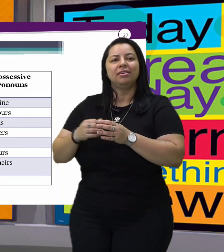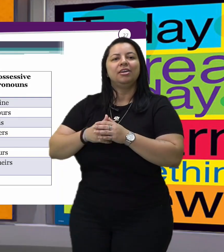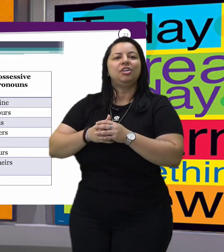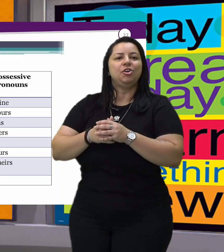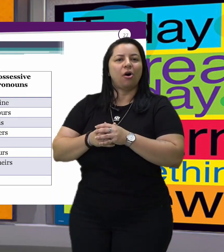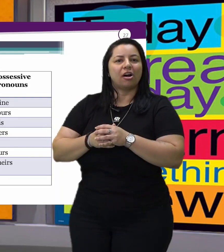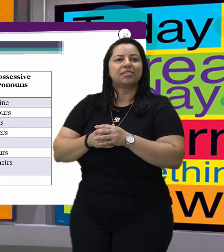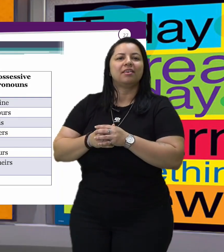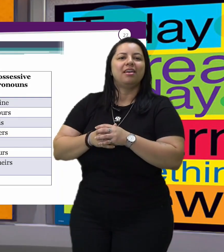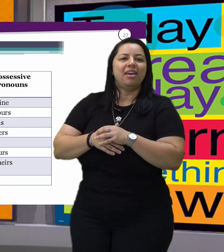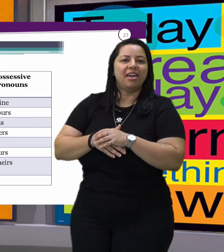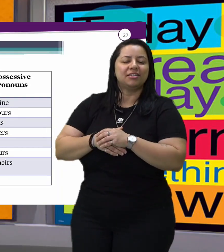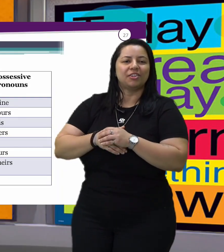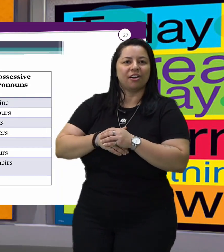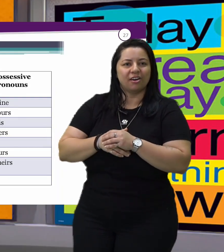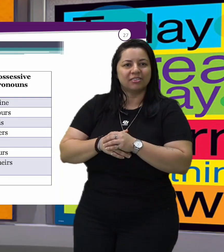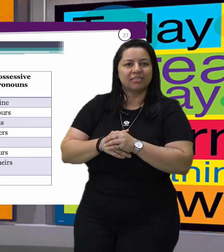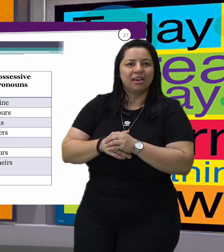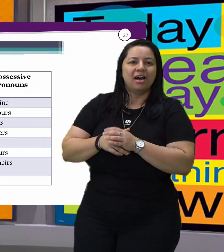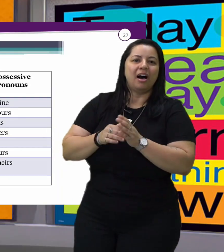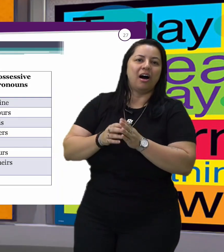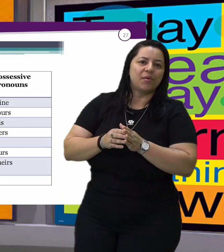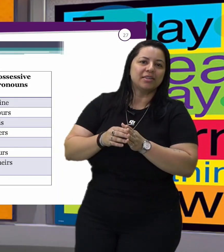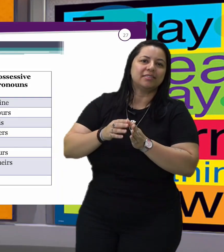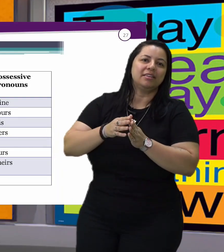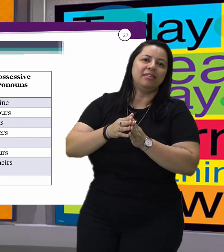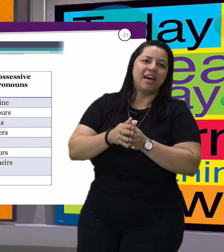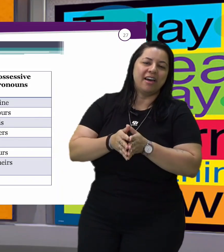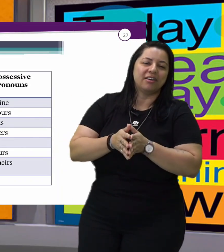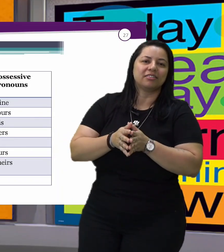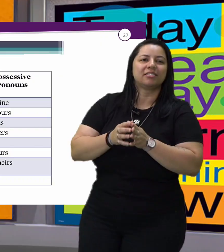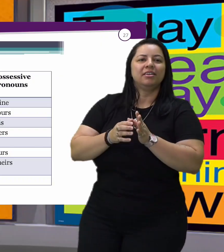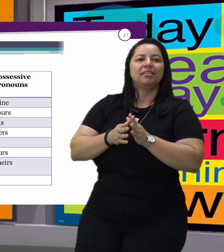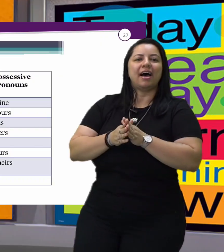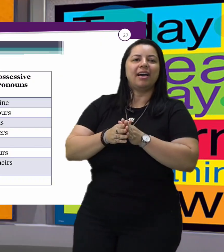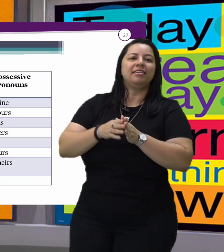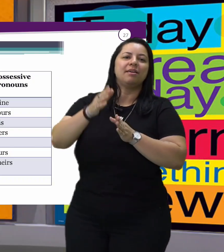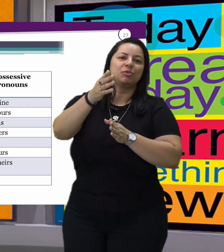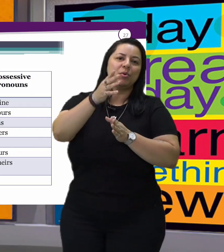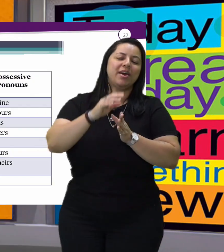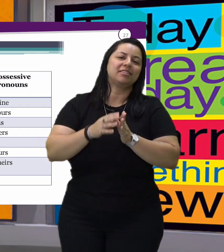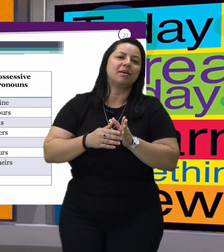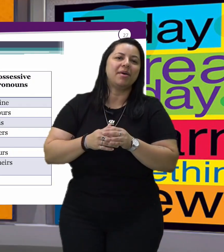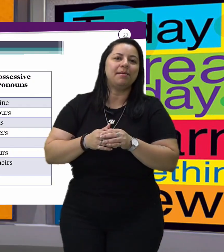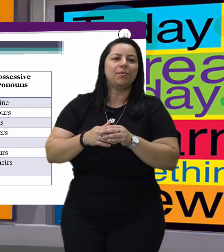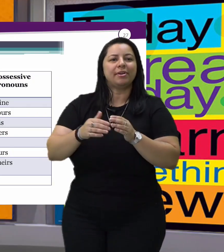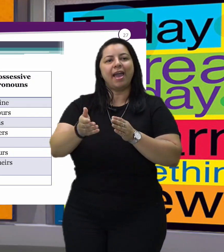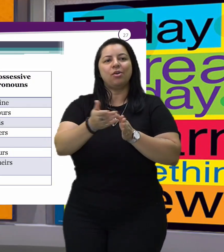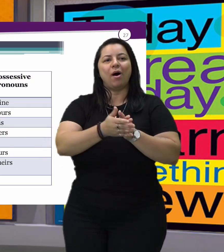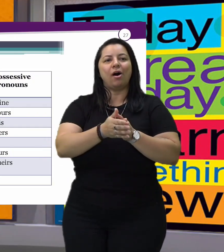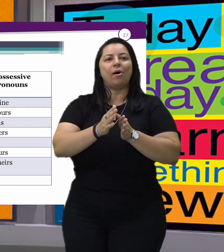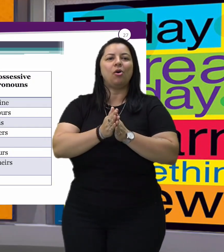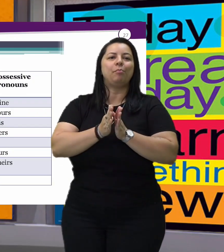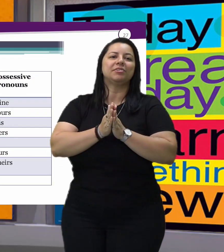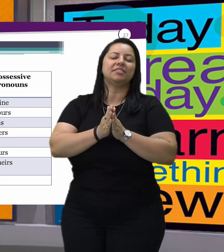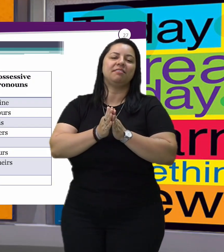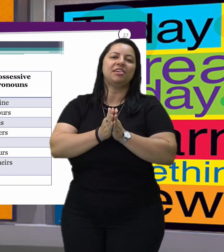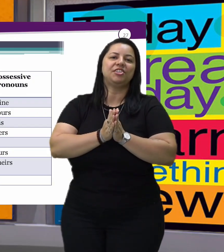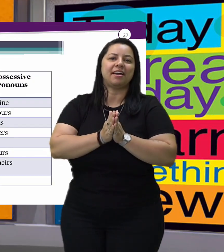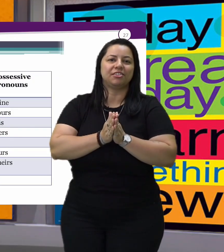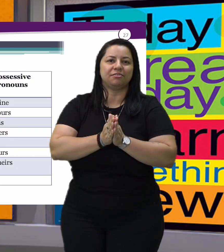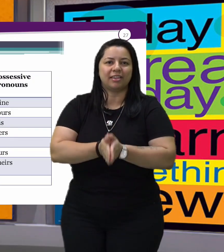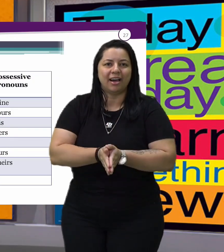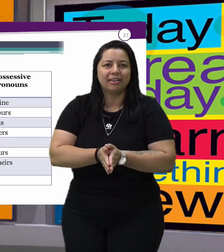my, yours, his, hers, ours e theirs. Tá? E temos o its também, porque é igual ao